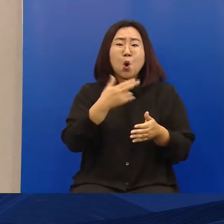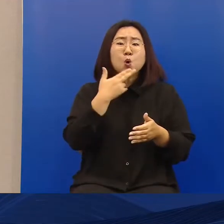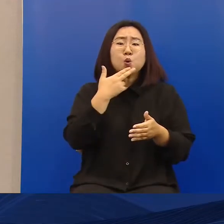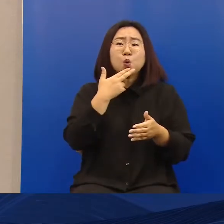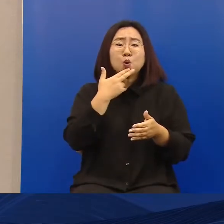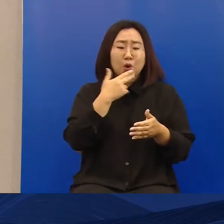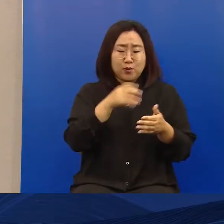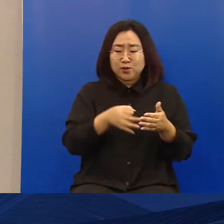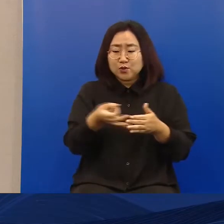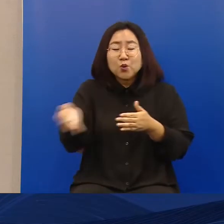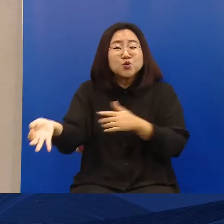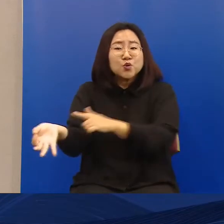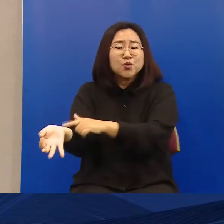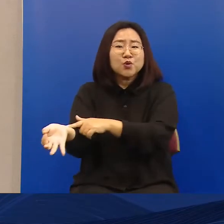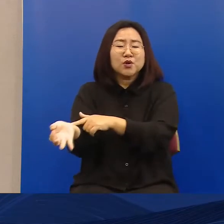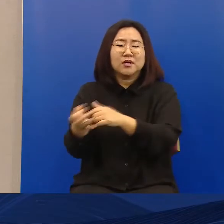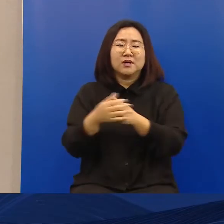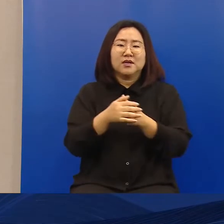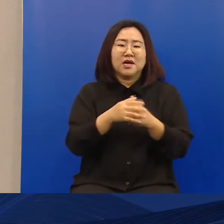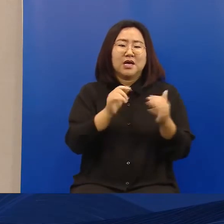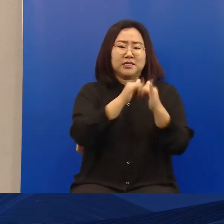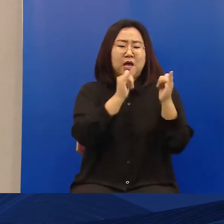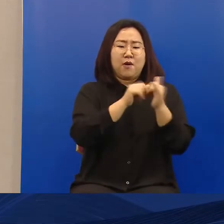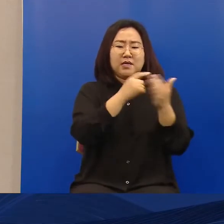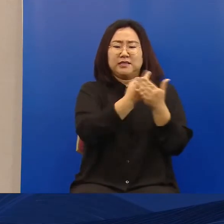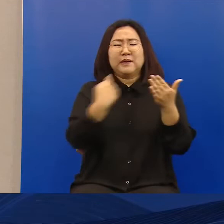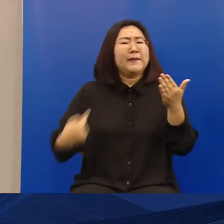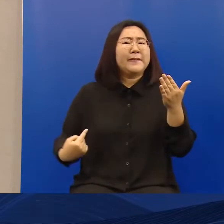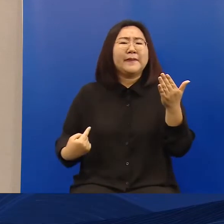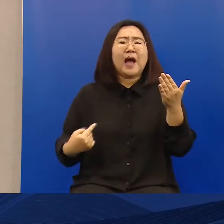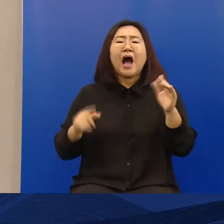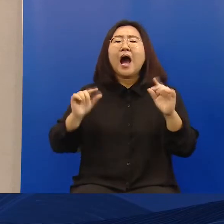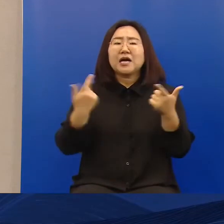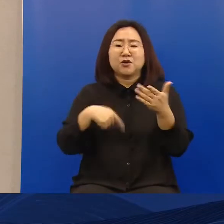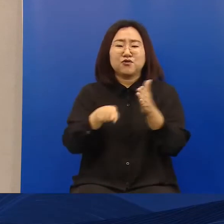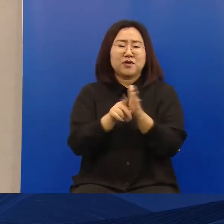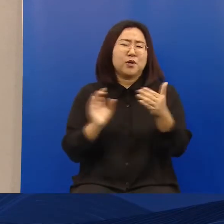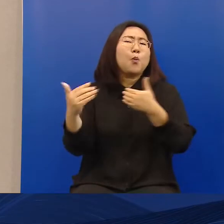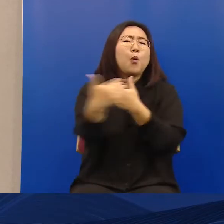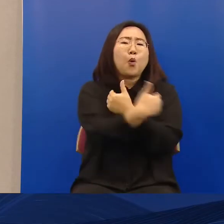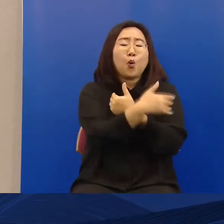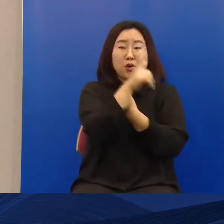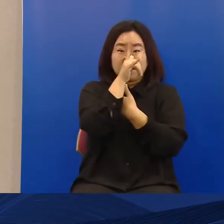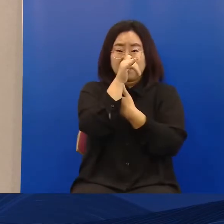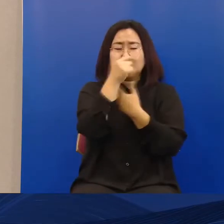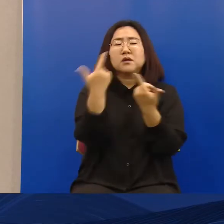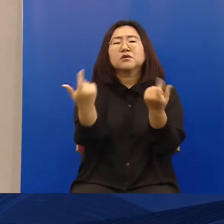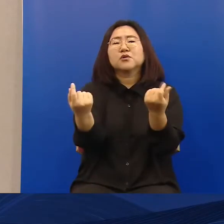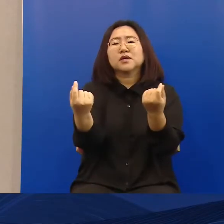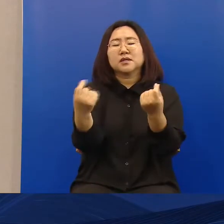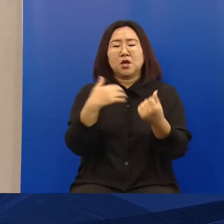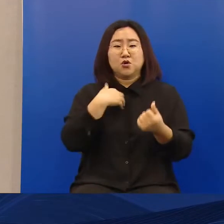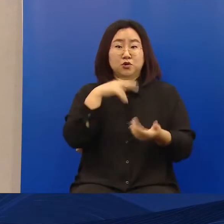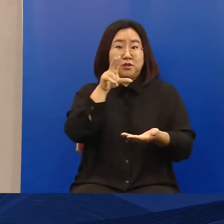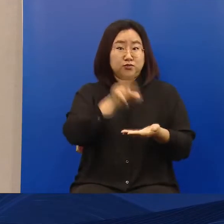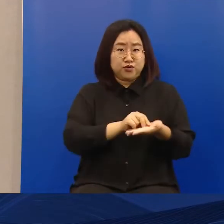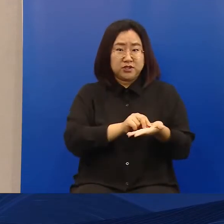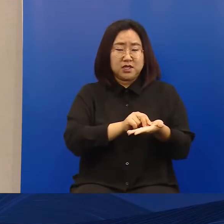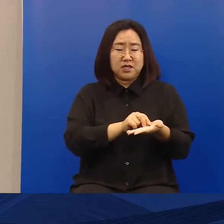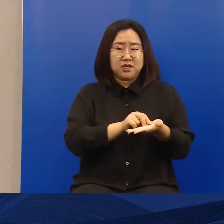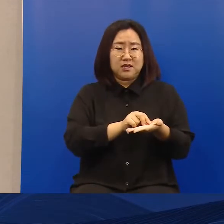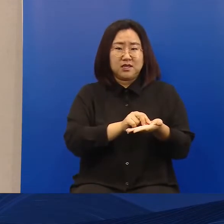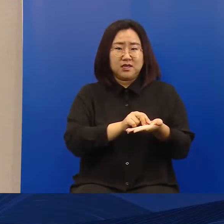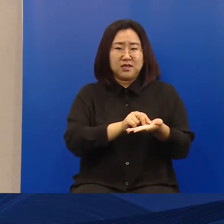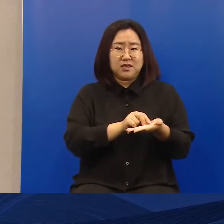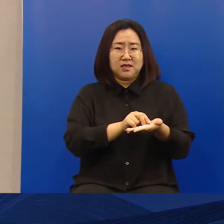자식에게 주듯이 그 사회에서 낙오를 시키지 않아야 되는 거라고 생각합니다. 그렇기 때문에 우리의 과제를